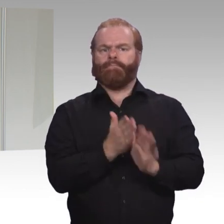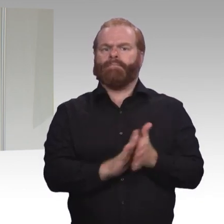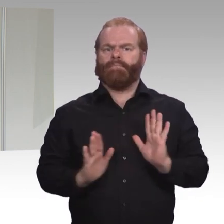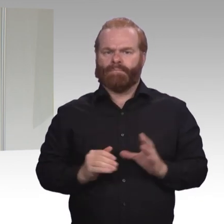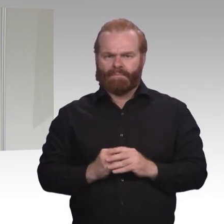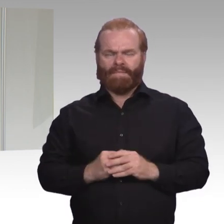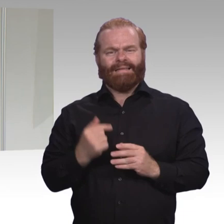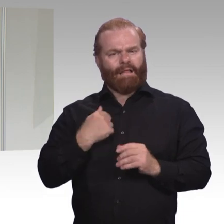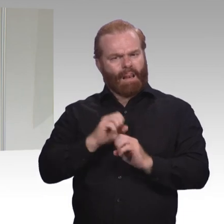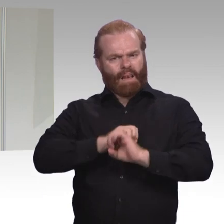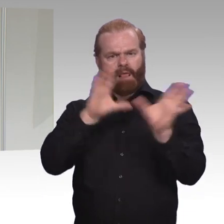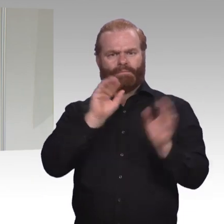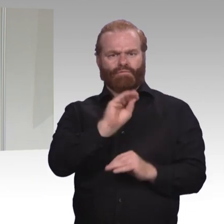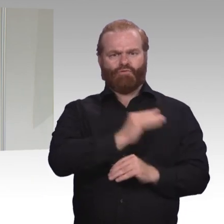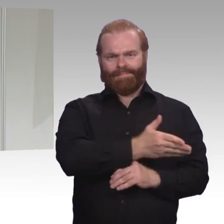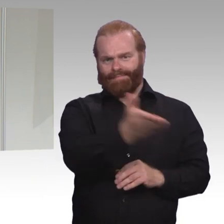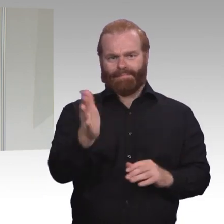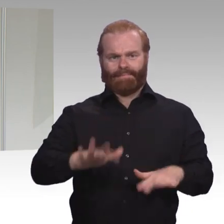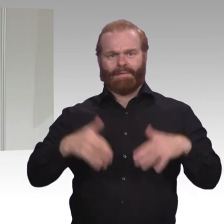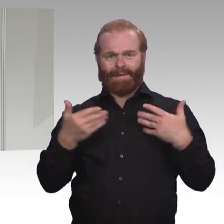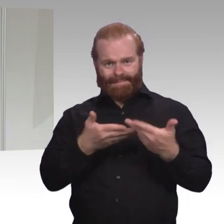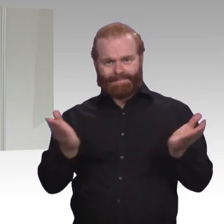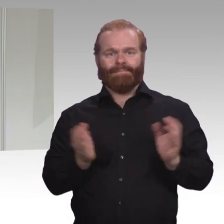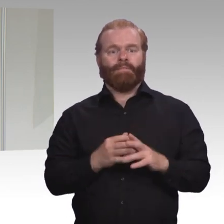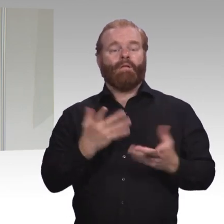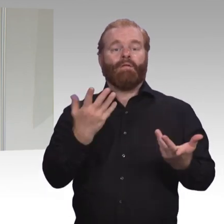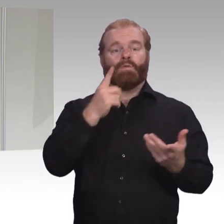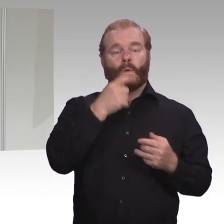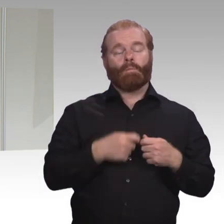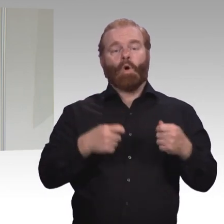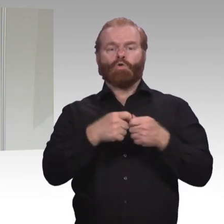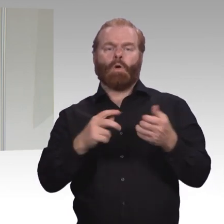Unberechenbarkeit und Egoismus auszeichnet.